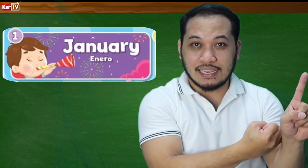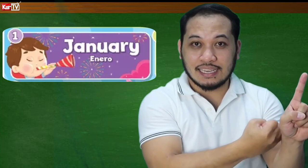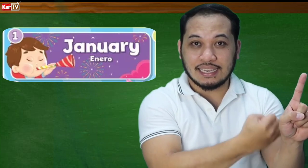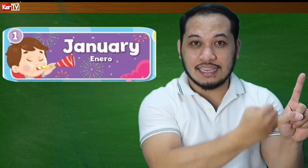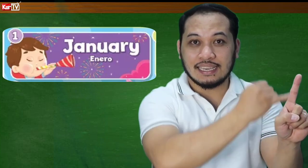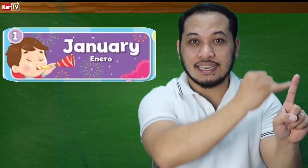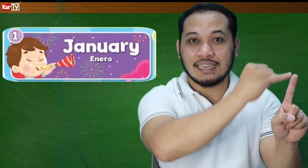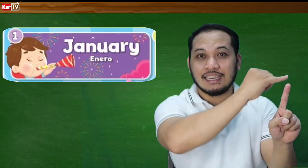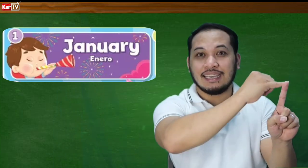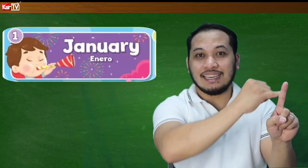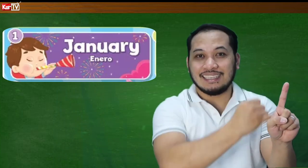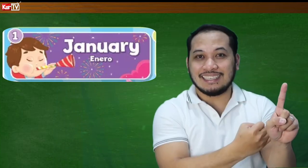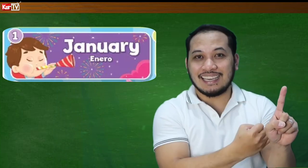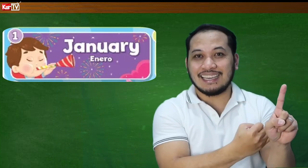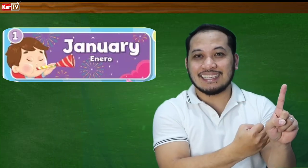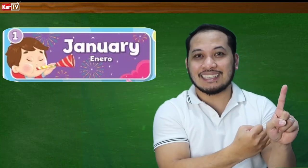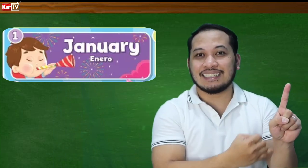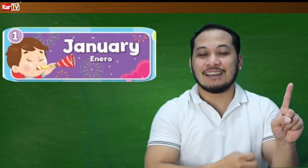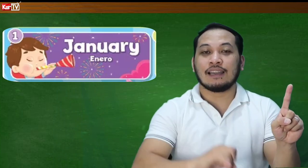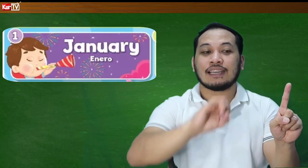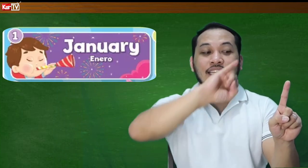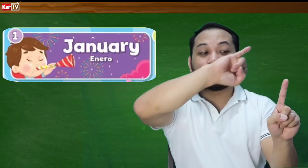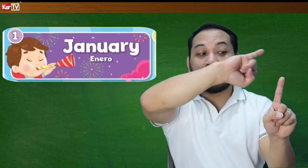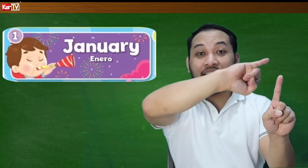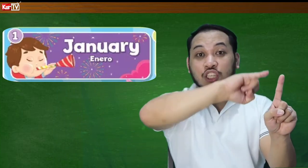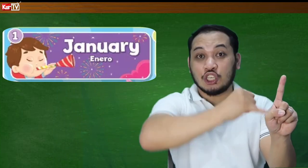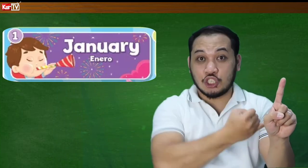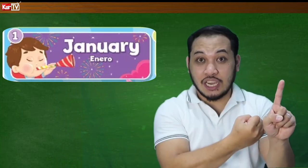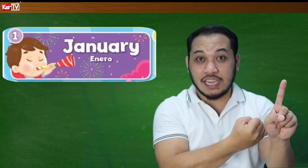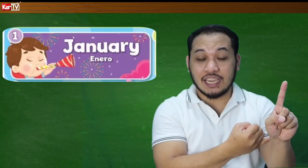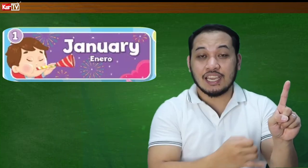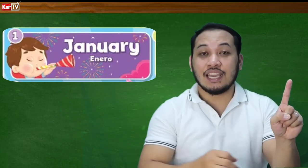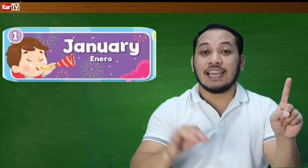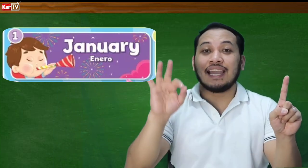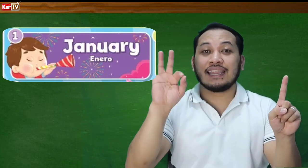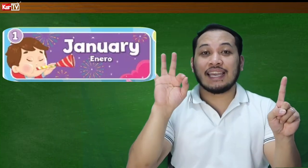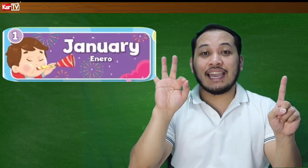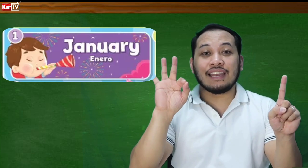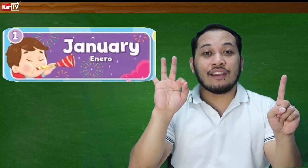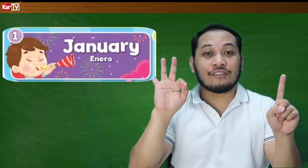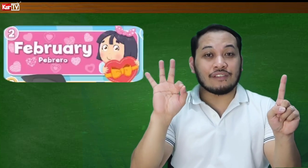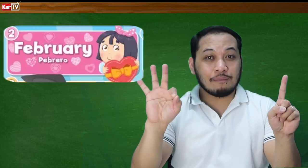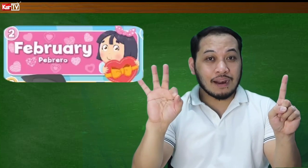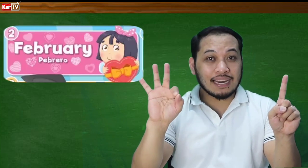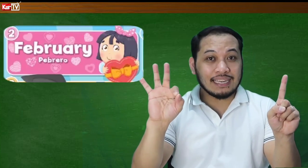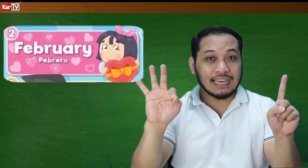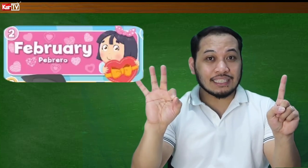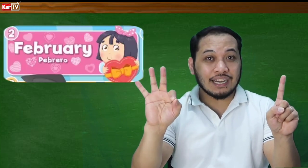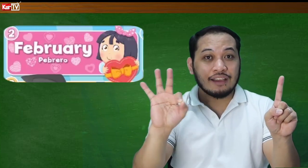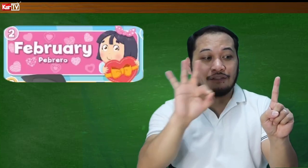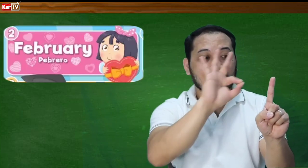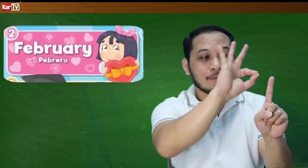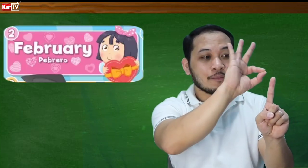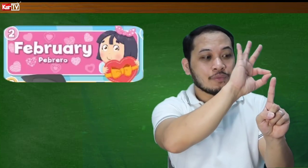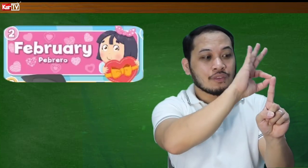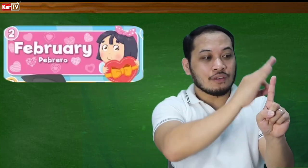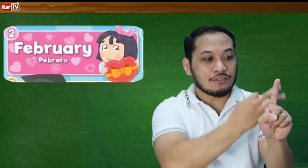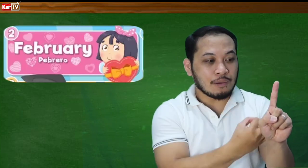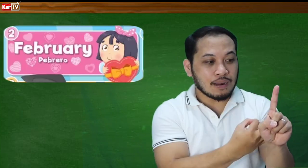Yes. Kasi ito ay letter J. And then, February, letter F.